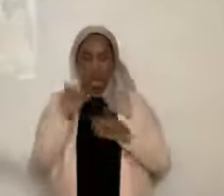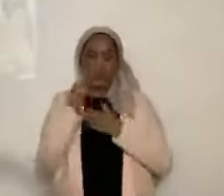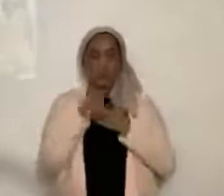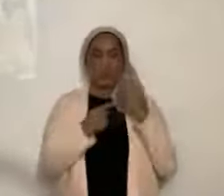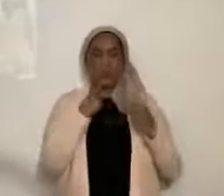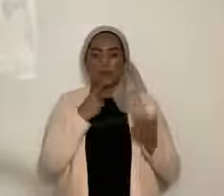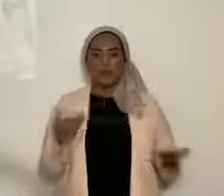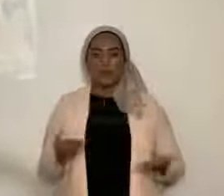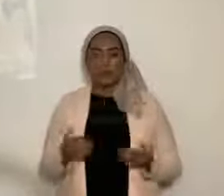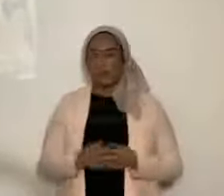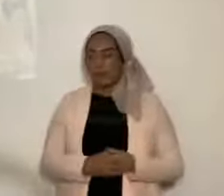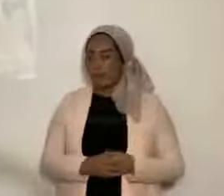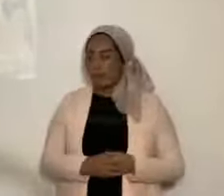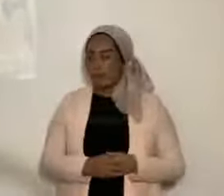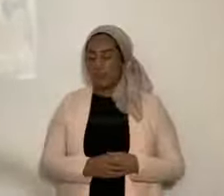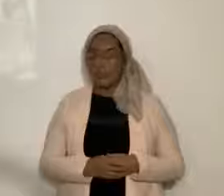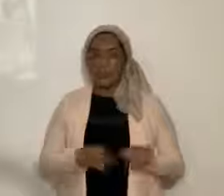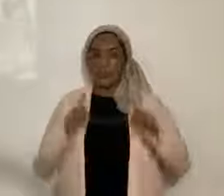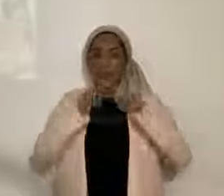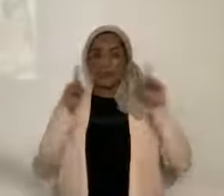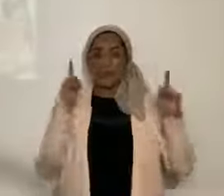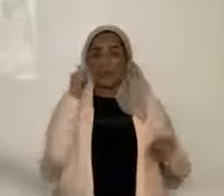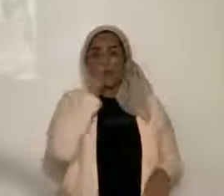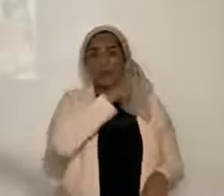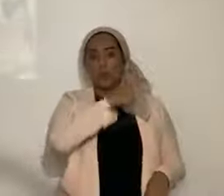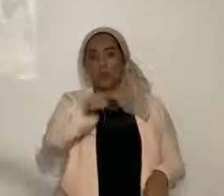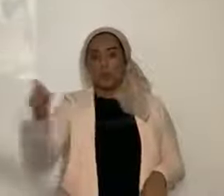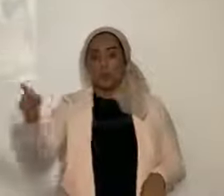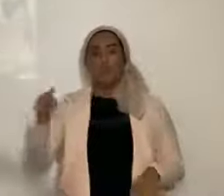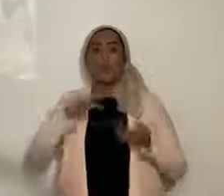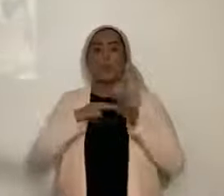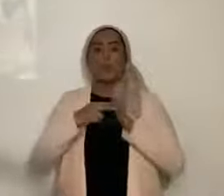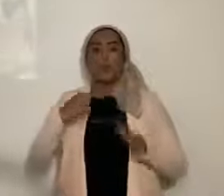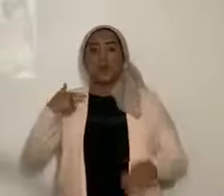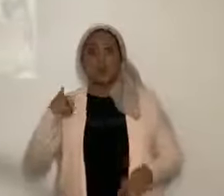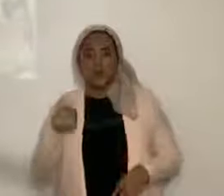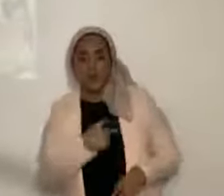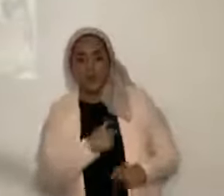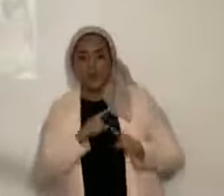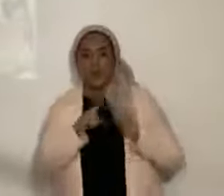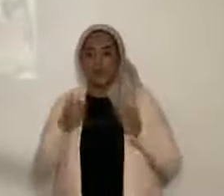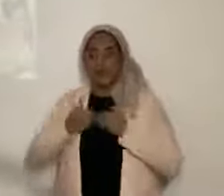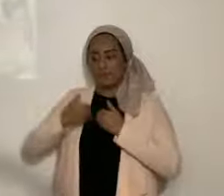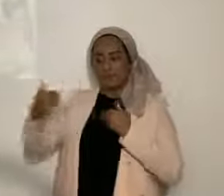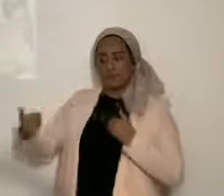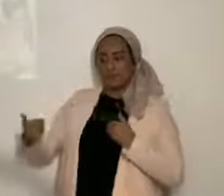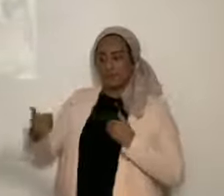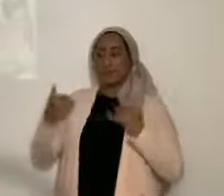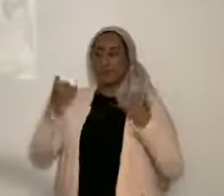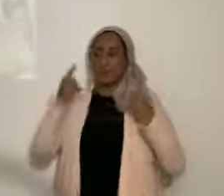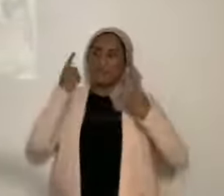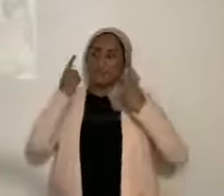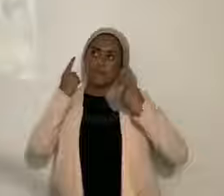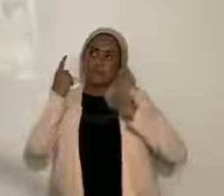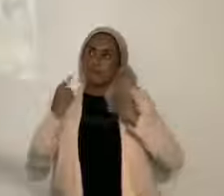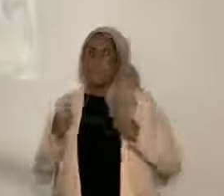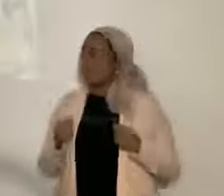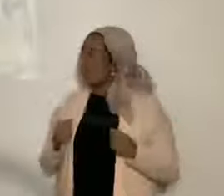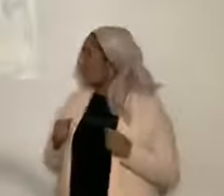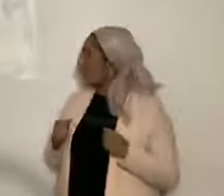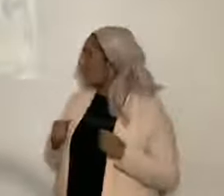aquí. Pero ustedes, nosotros somos otra cosa. Ahora, analicemos muy bien.